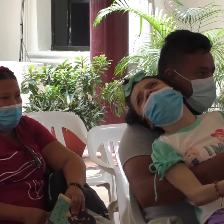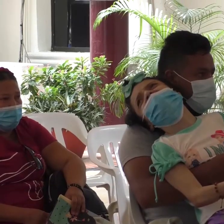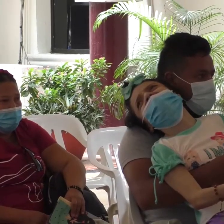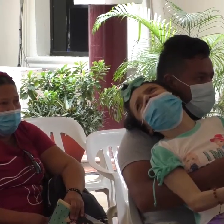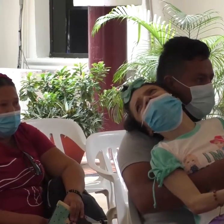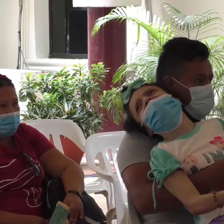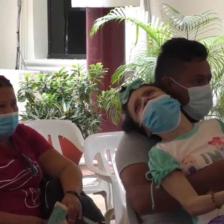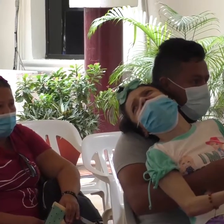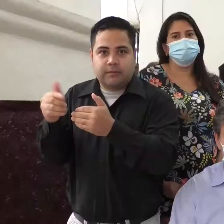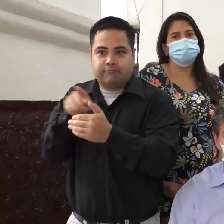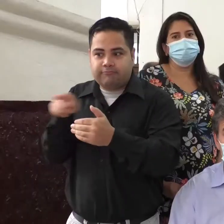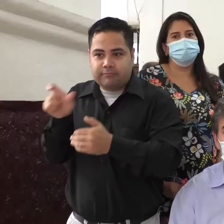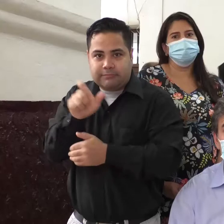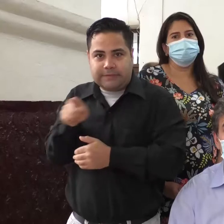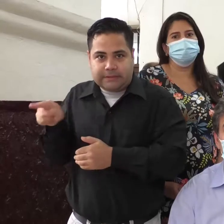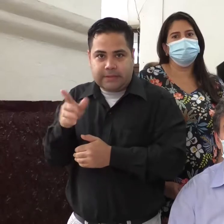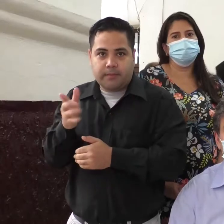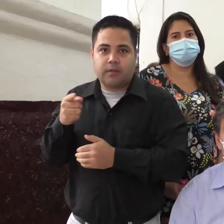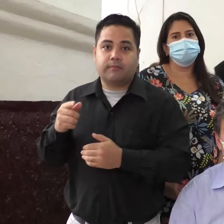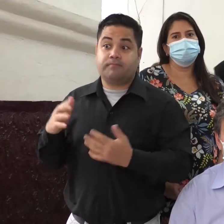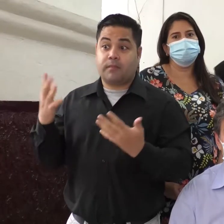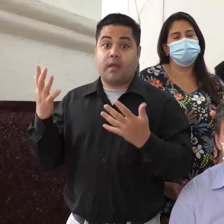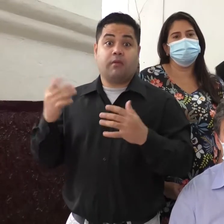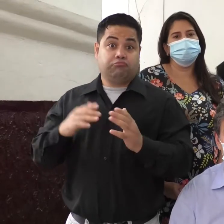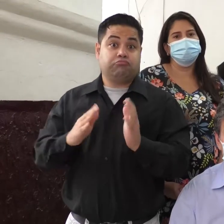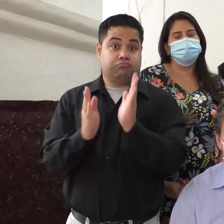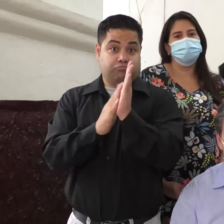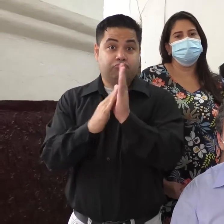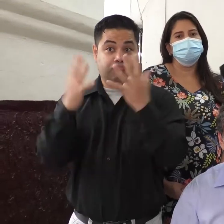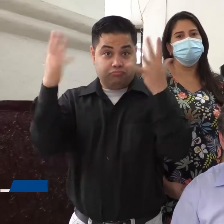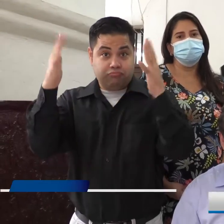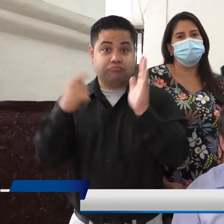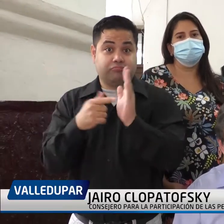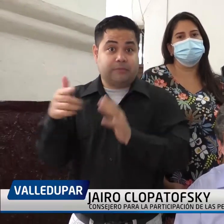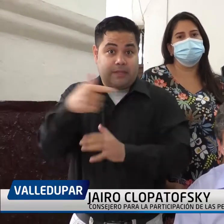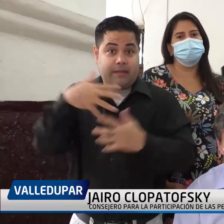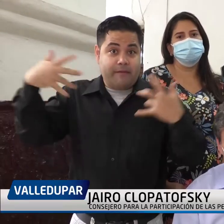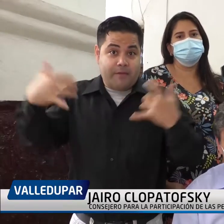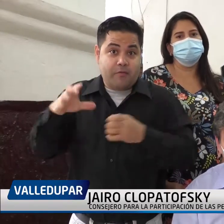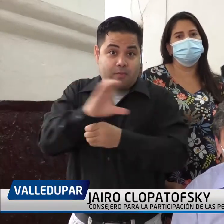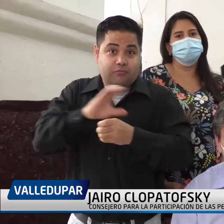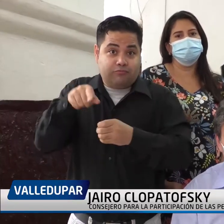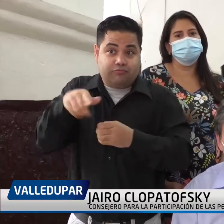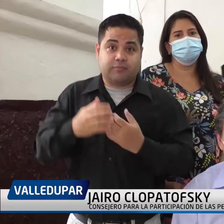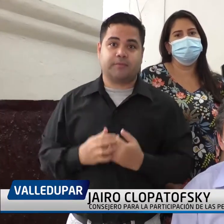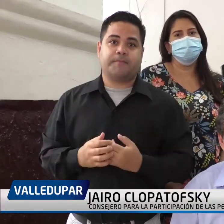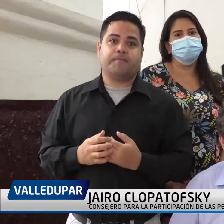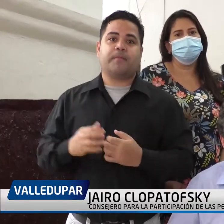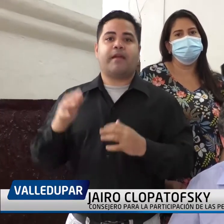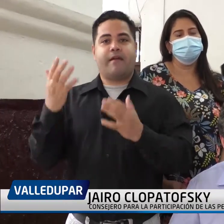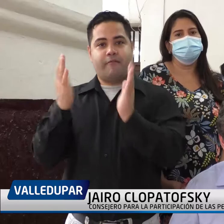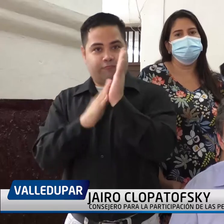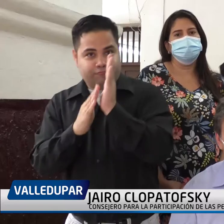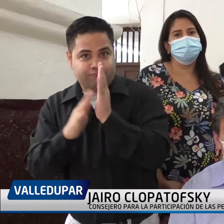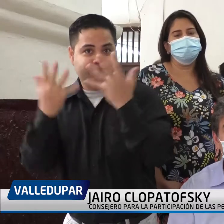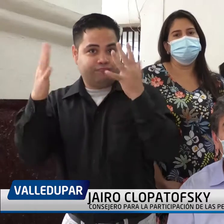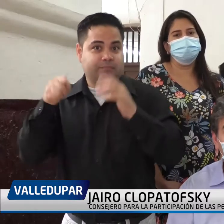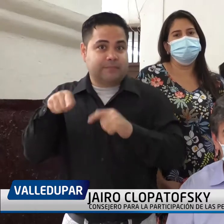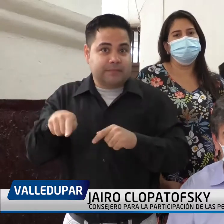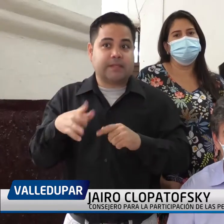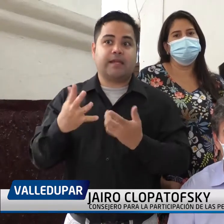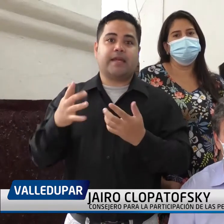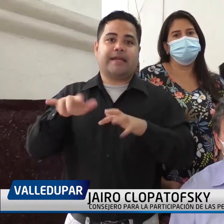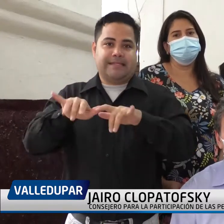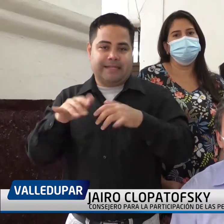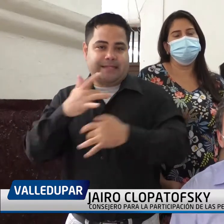población. Felicitaciones a la ciudad de Valledupar. Felicitaciones a nuestra Secretaria de Salud y a nuestro alcalde,